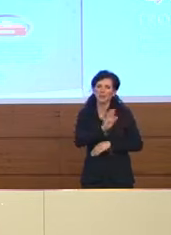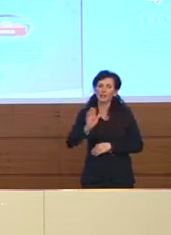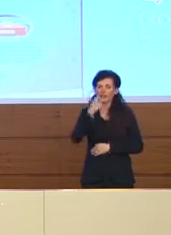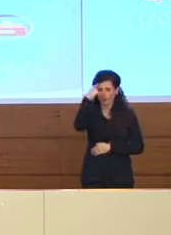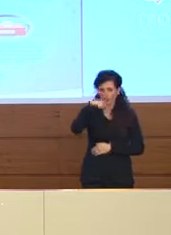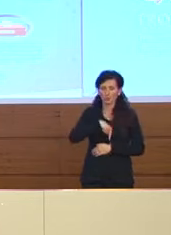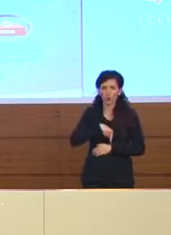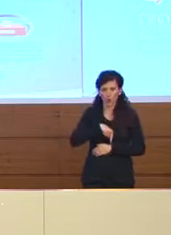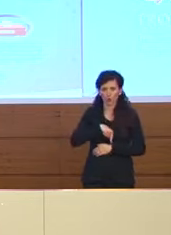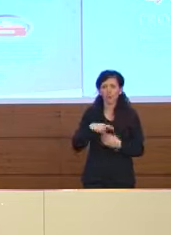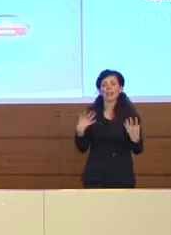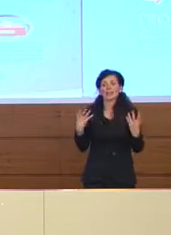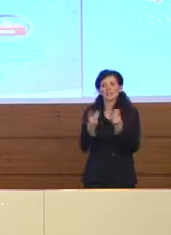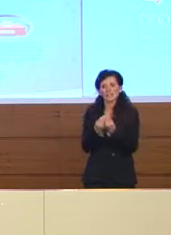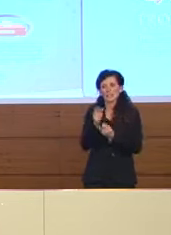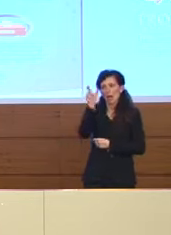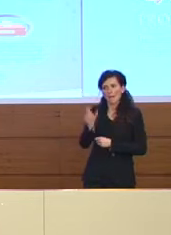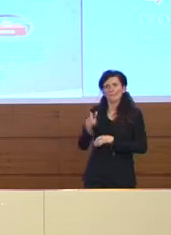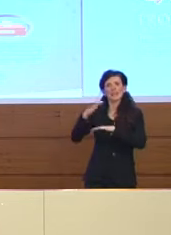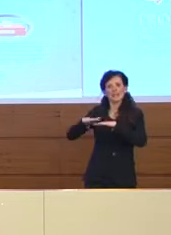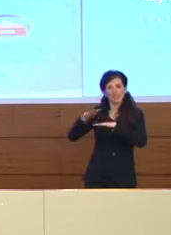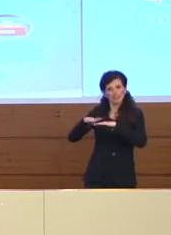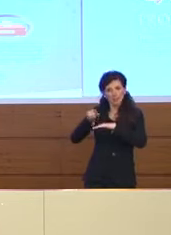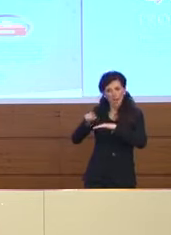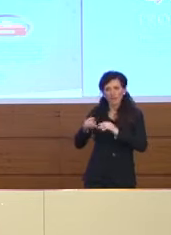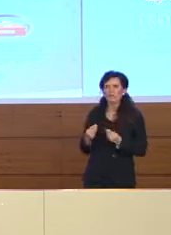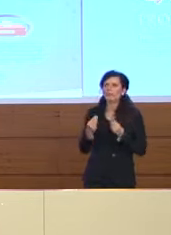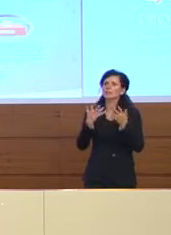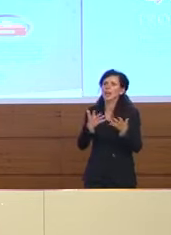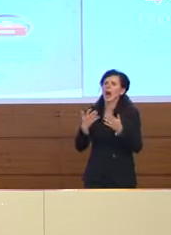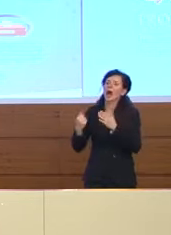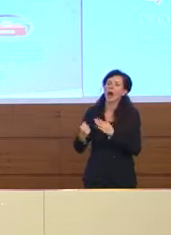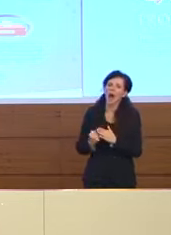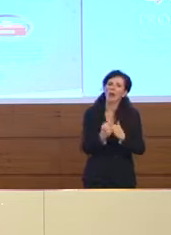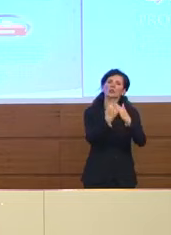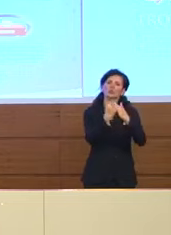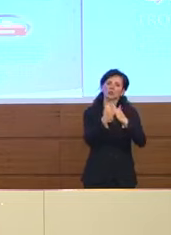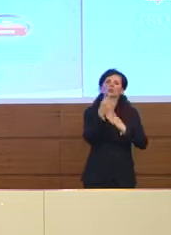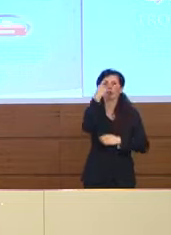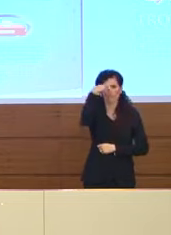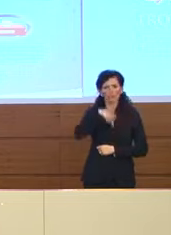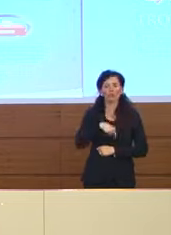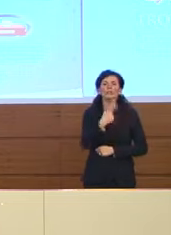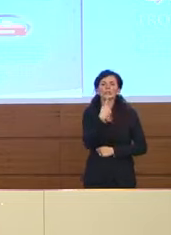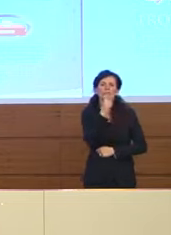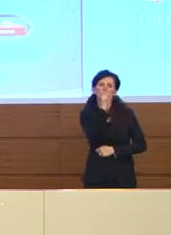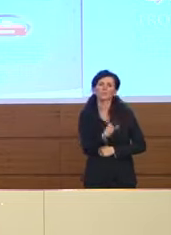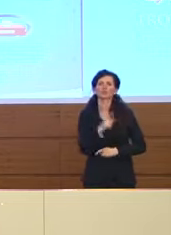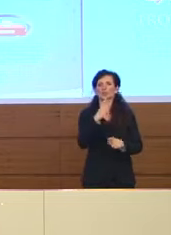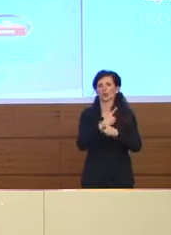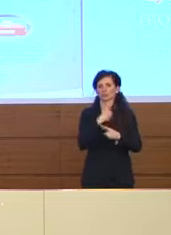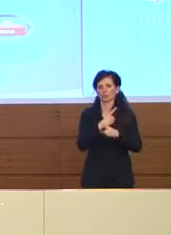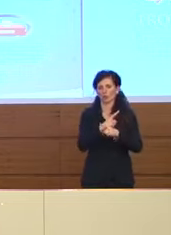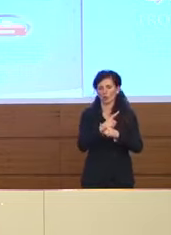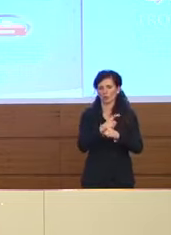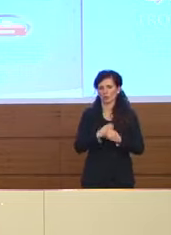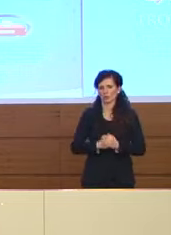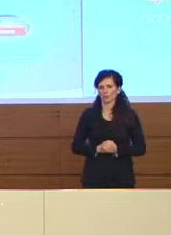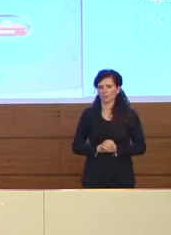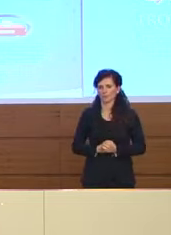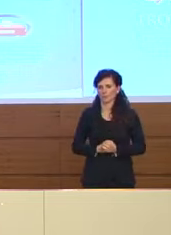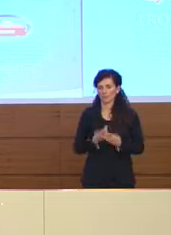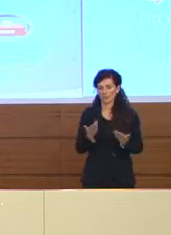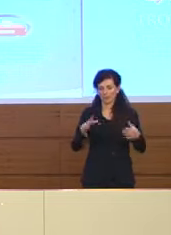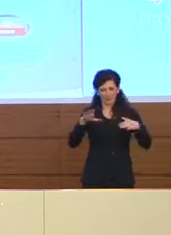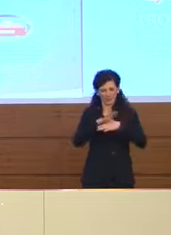per poter fornire supporto psicologico a chiunque ne ha bisogno quindi età psicologico è